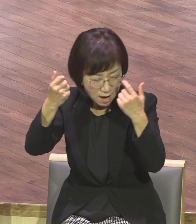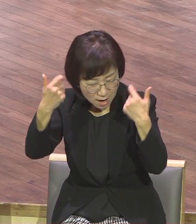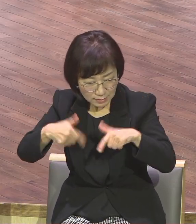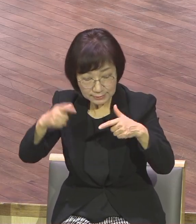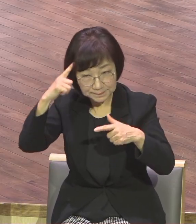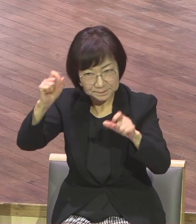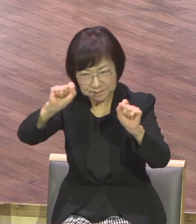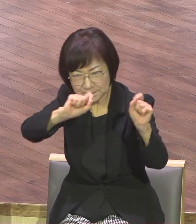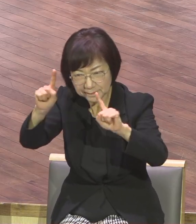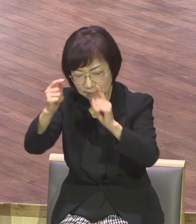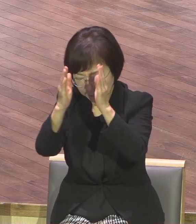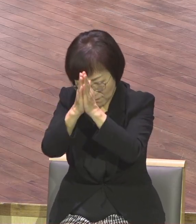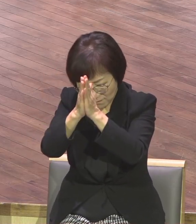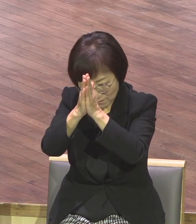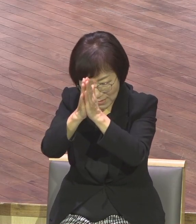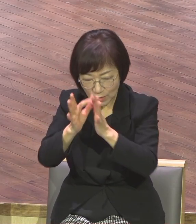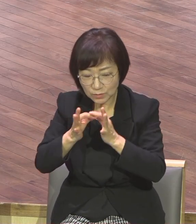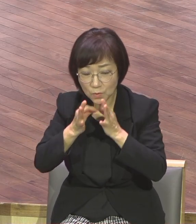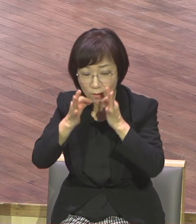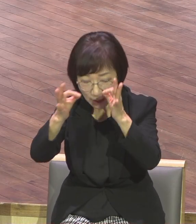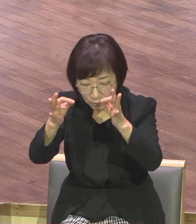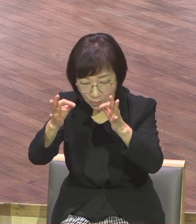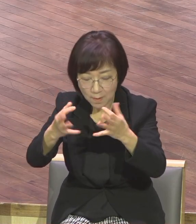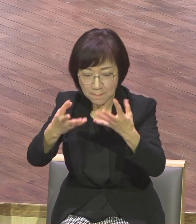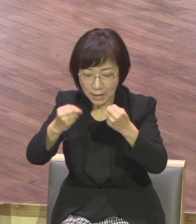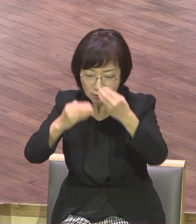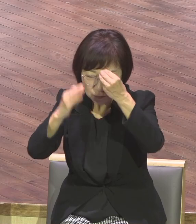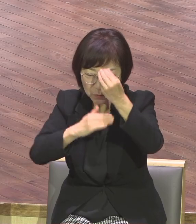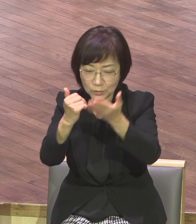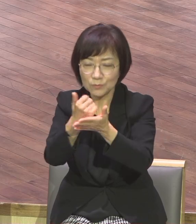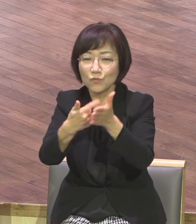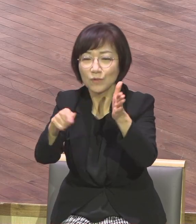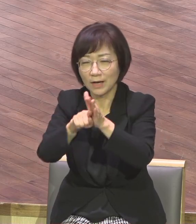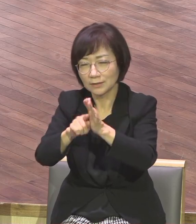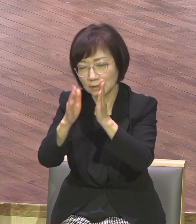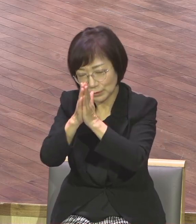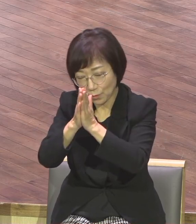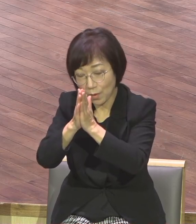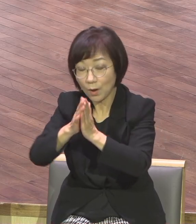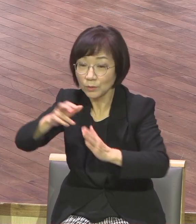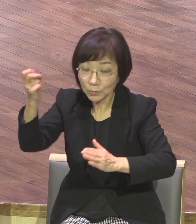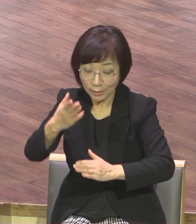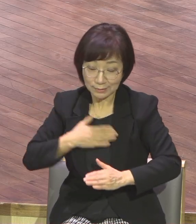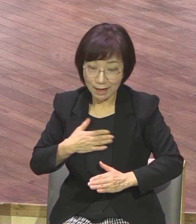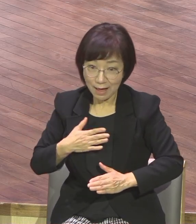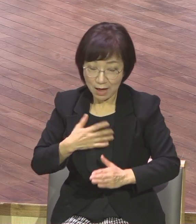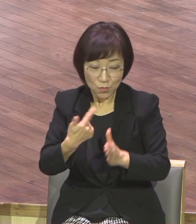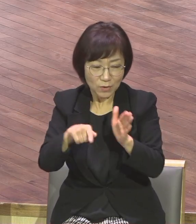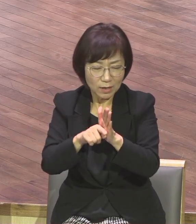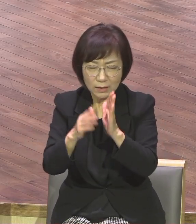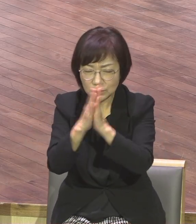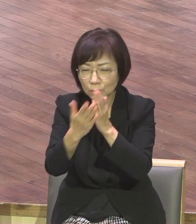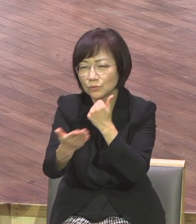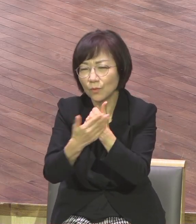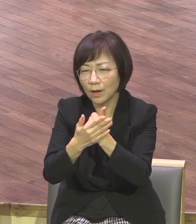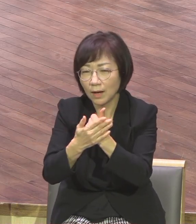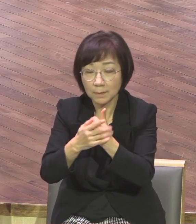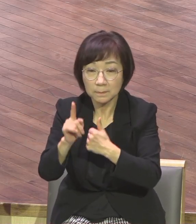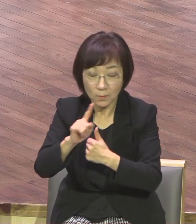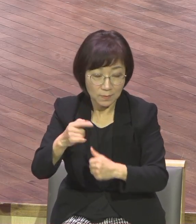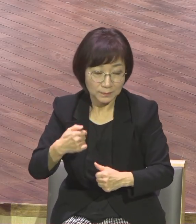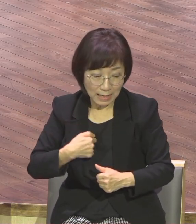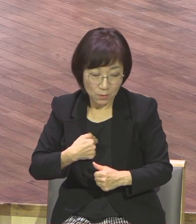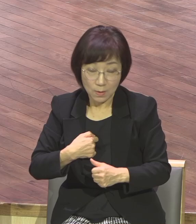구하기를 항상 힘쓰며 여러 성도를 위하여 구하라. 또 나를 위하여 구할 것은 내게 말씀을 주사 나로 입을